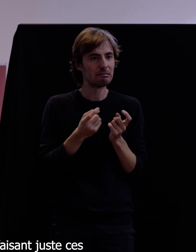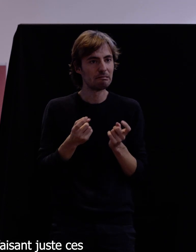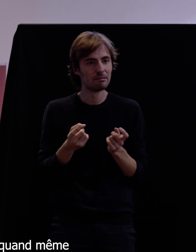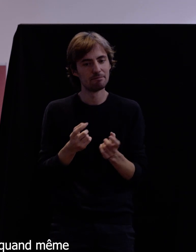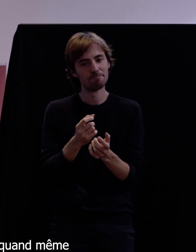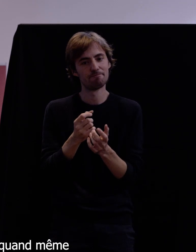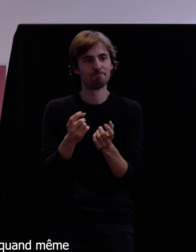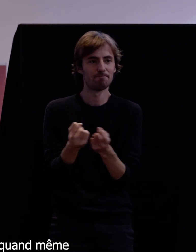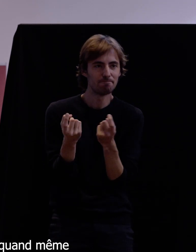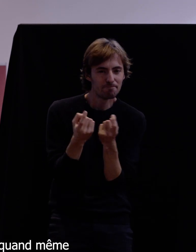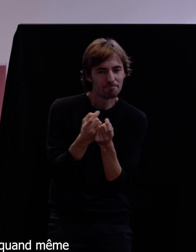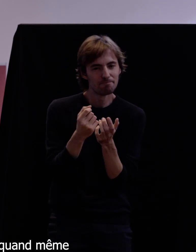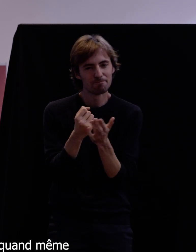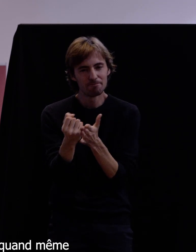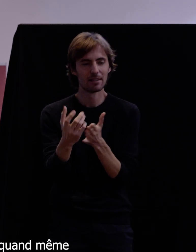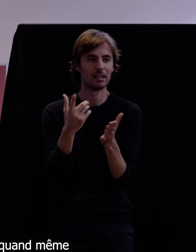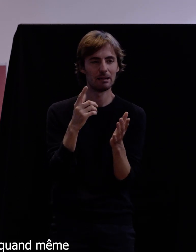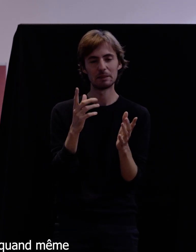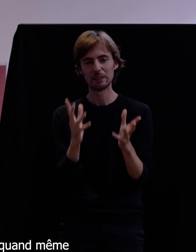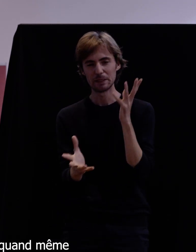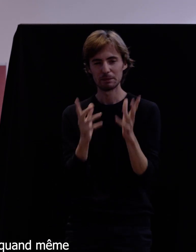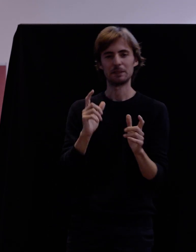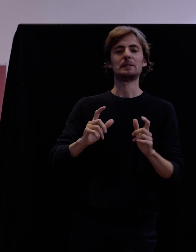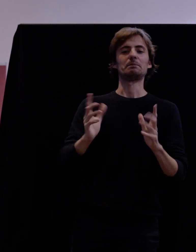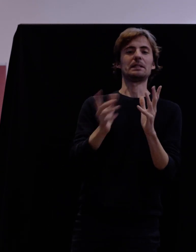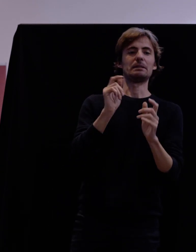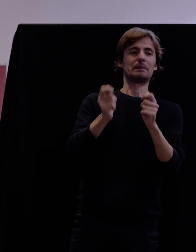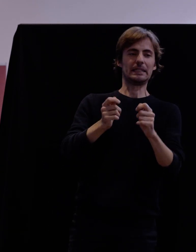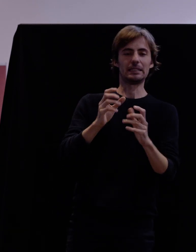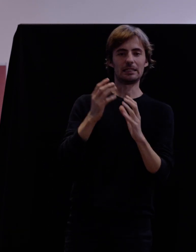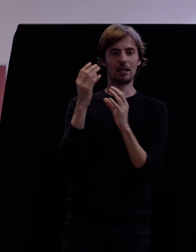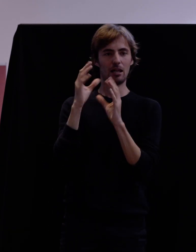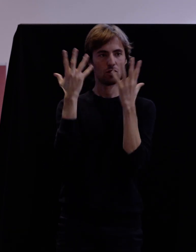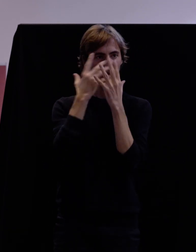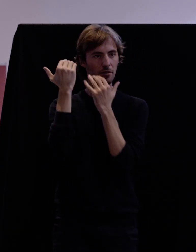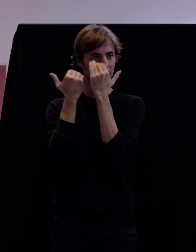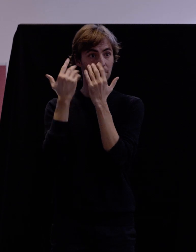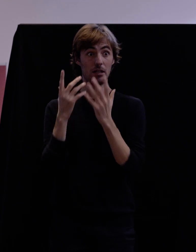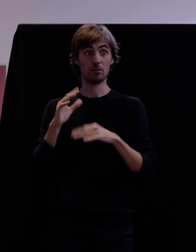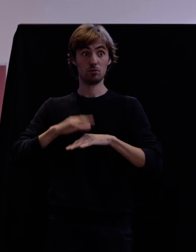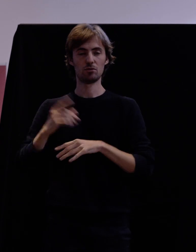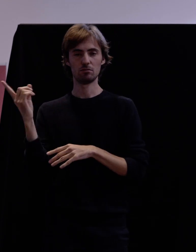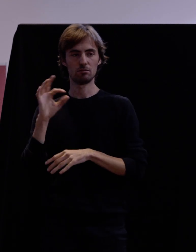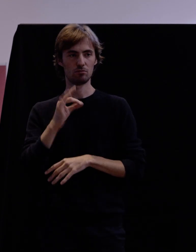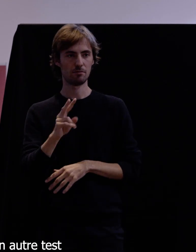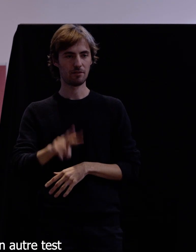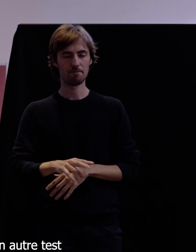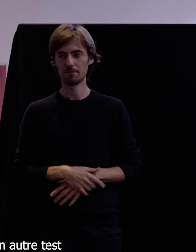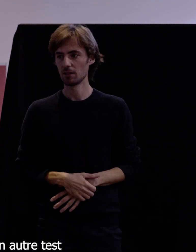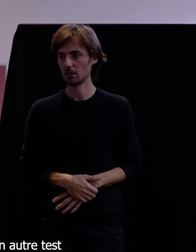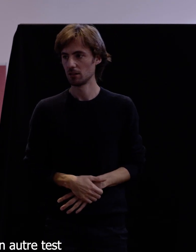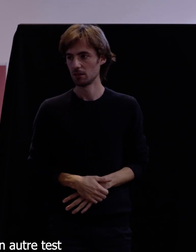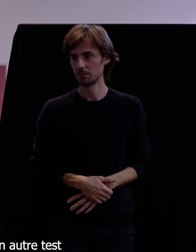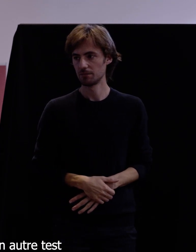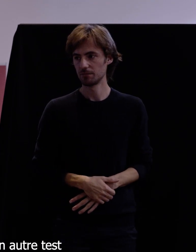déjà suspecter que c'est un enfant quand même qui a des troubles vestibulaires. Ce qui est le cas, parce que après, Et puis, il y a un